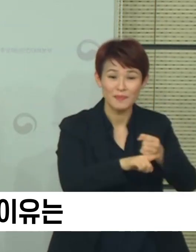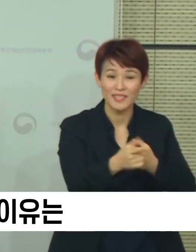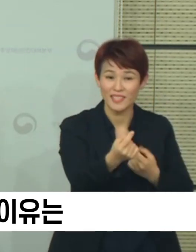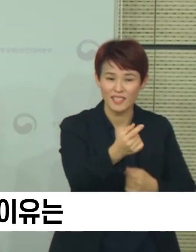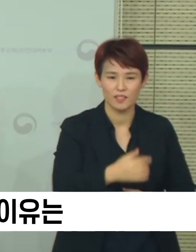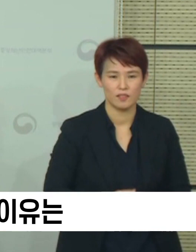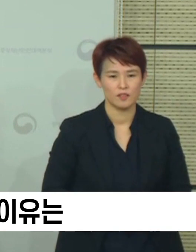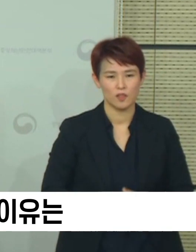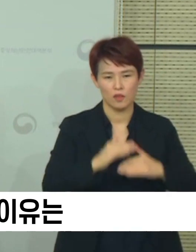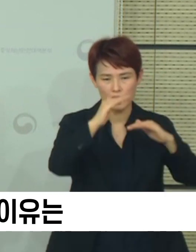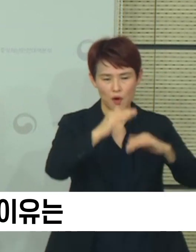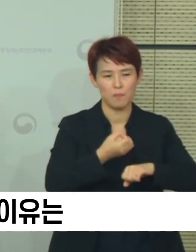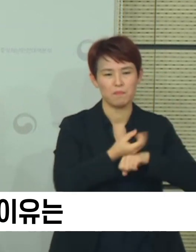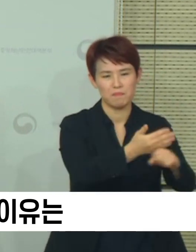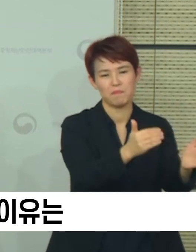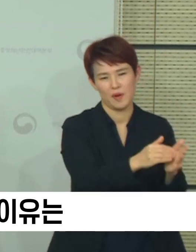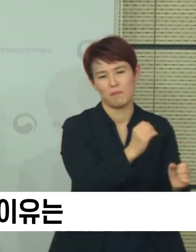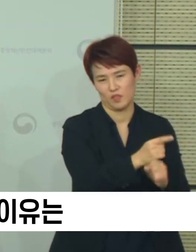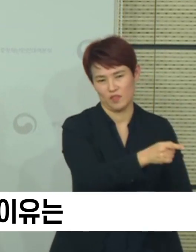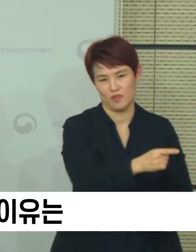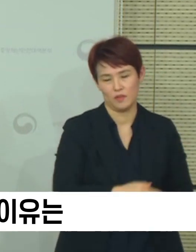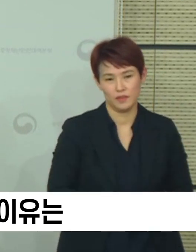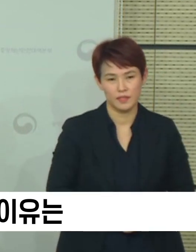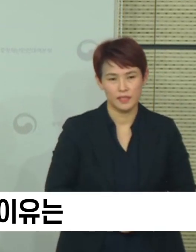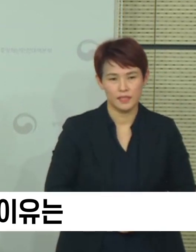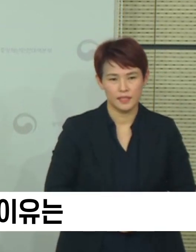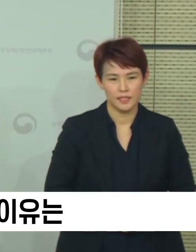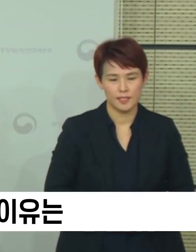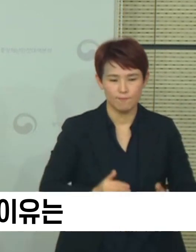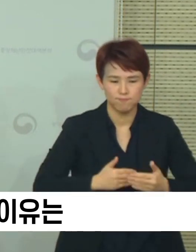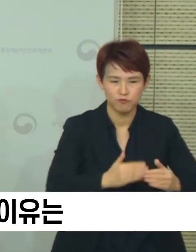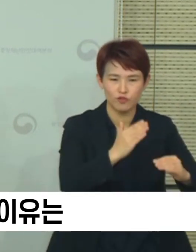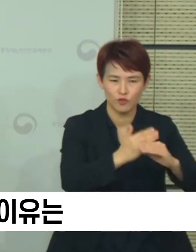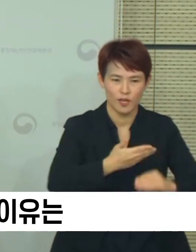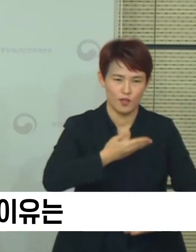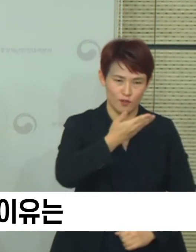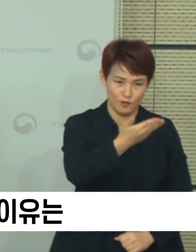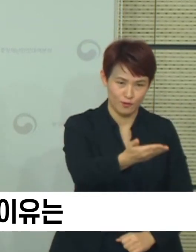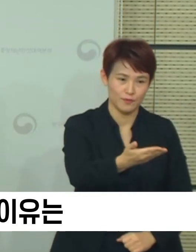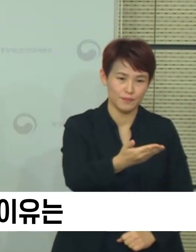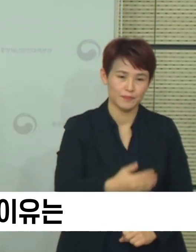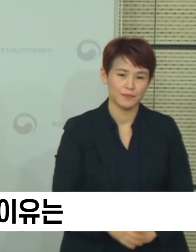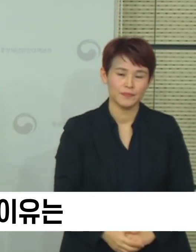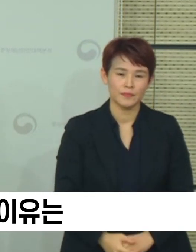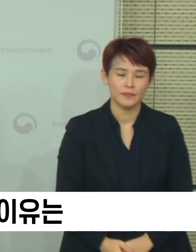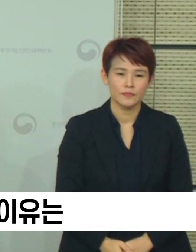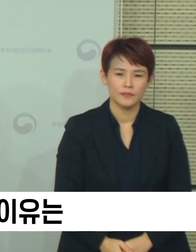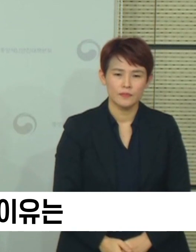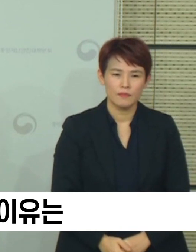이미 현장에 시달을 했기 때문에 이러한 상황은 진행되고 있다라는 겁니다. 그래서 그 저희가 2만 8천